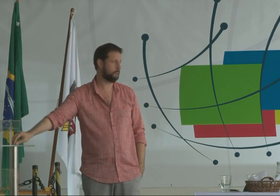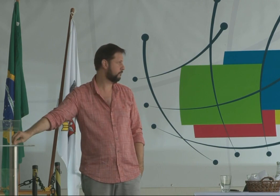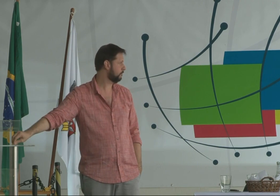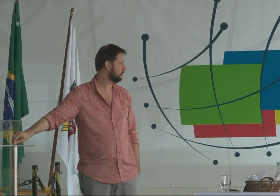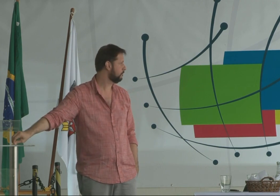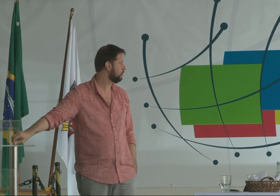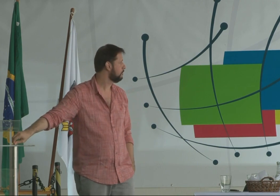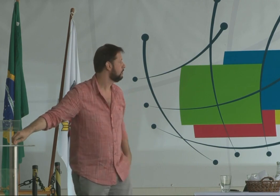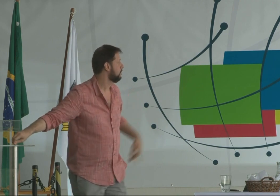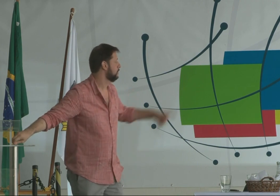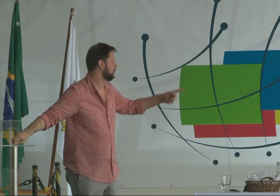Vou fazer uma pergunta.